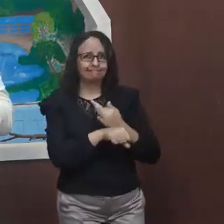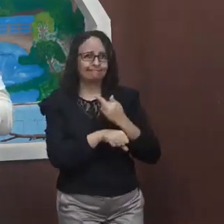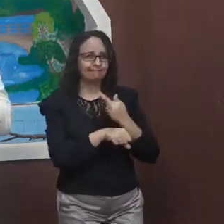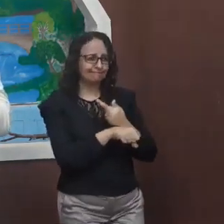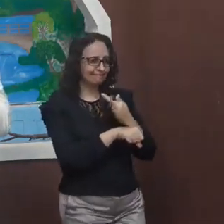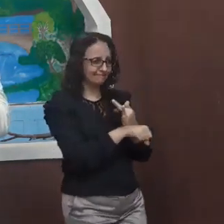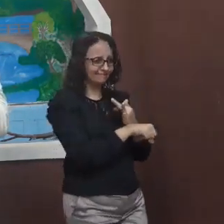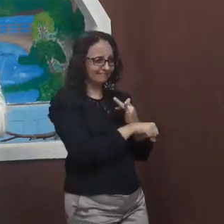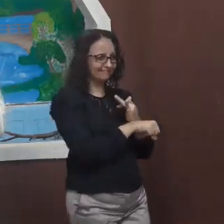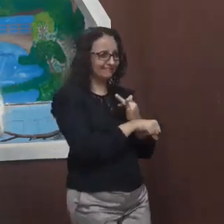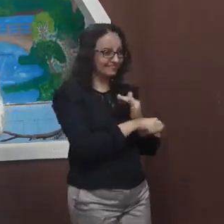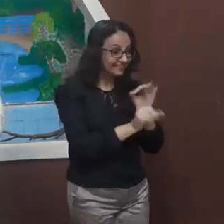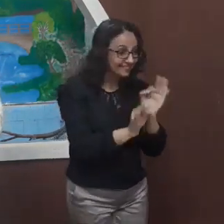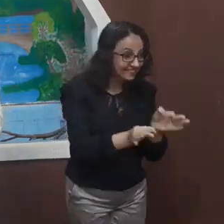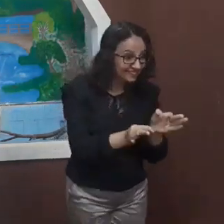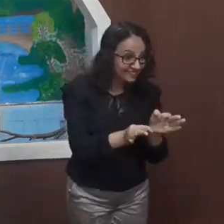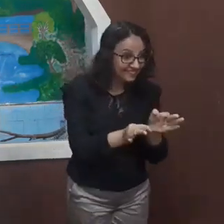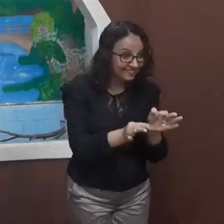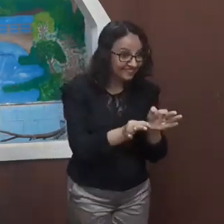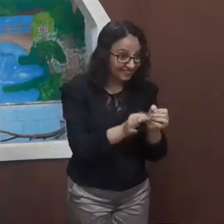devemos perseverar.